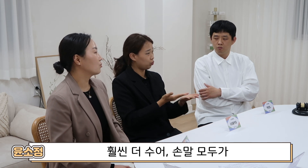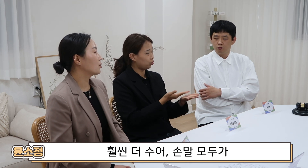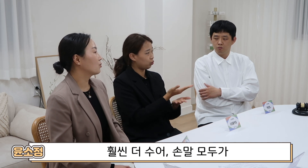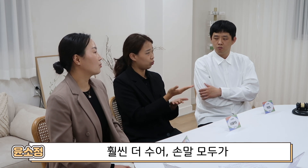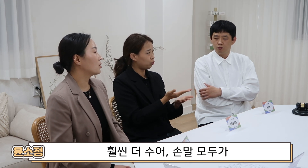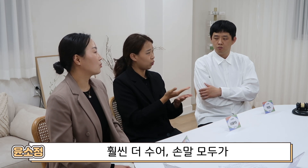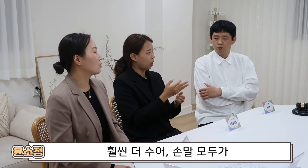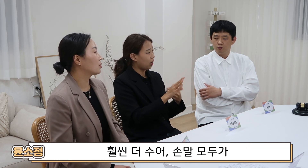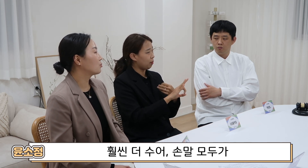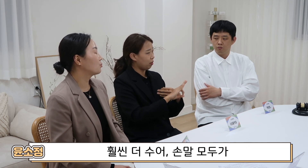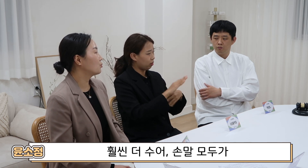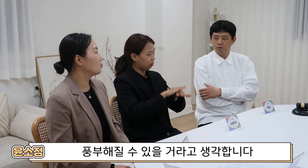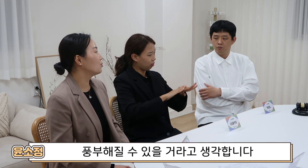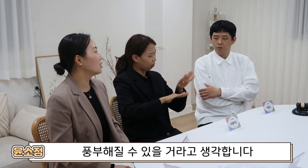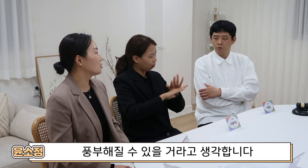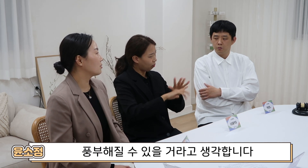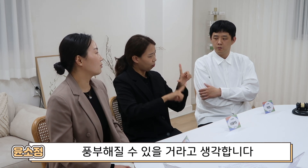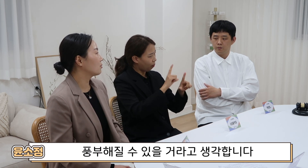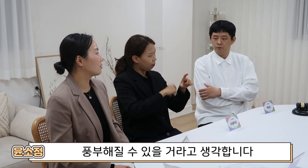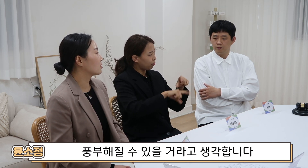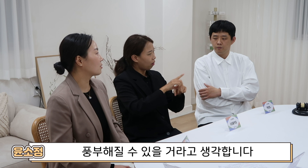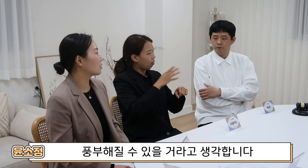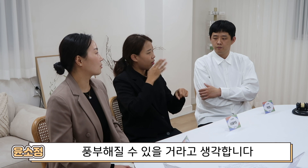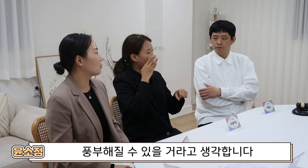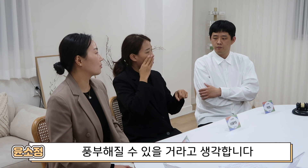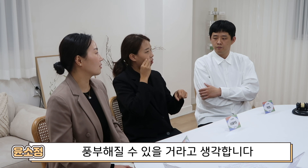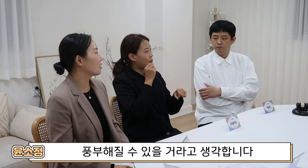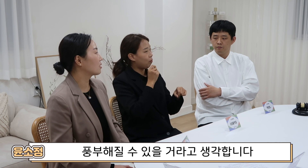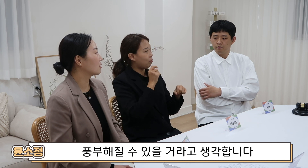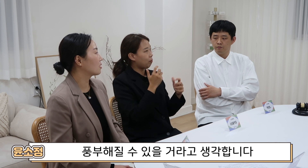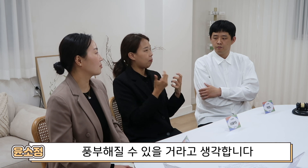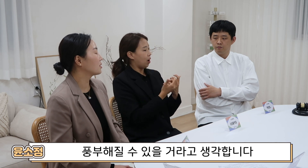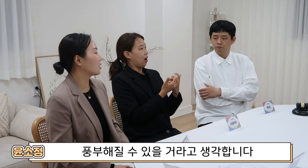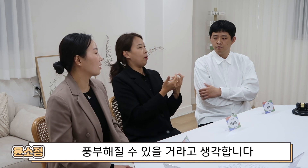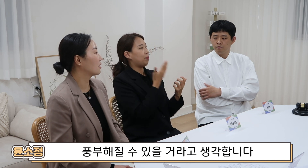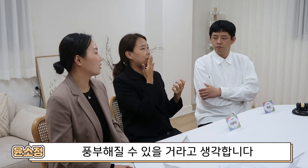수어, 속말 모두 다 풍부해질 수 있을 거라고 생각을 합니다.